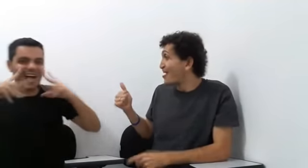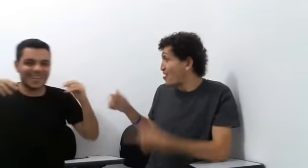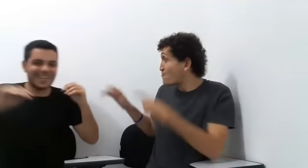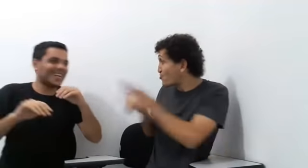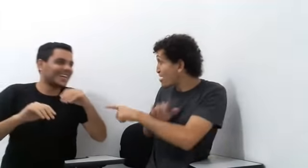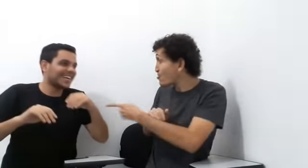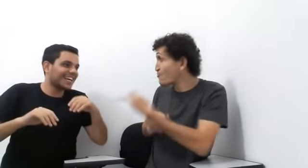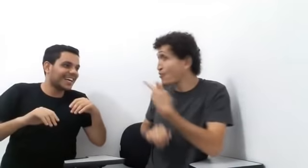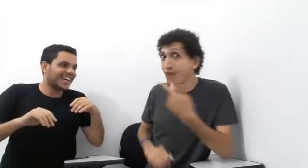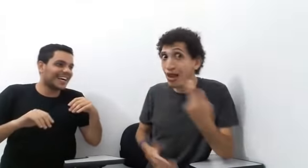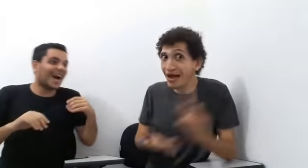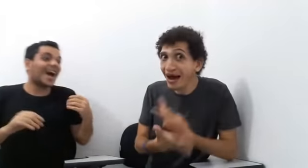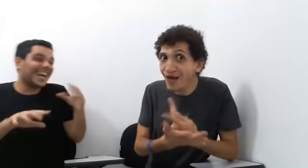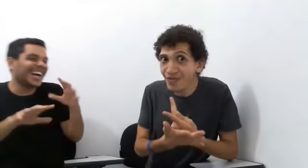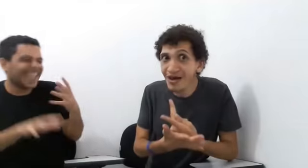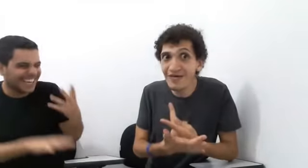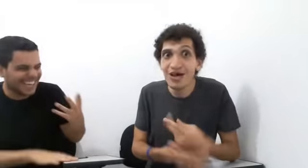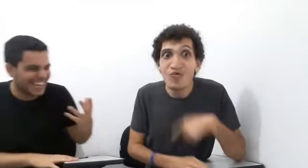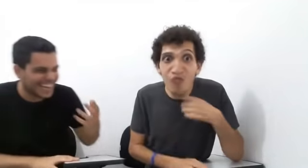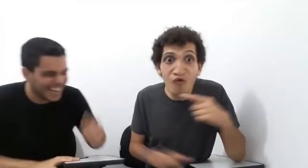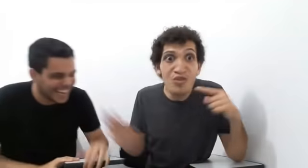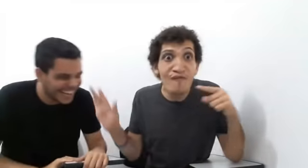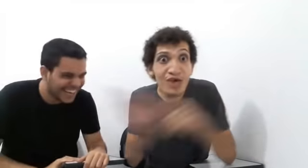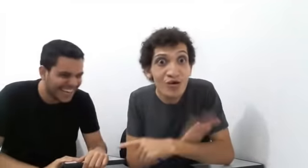Eu não falar errado, né? Dúvida, pergunta.